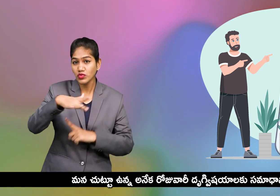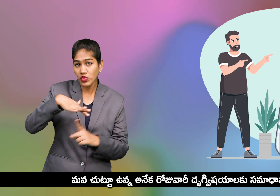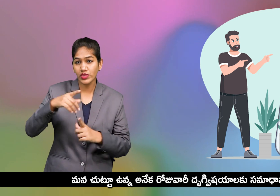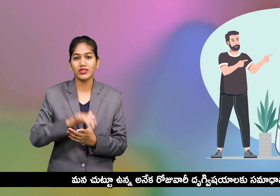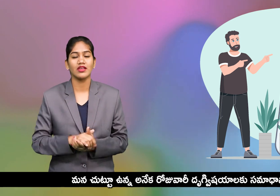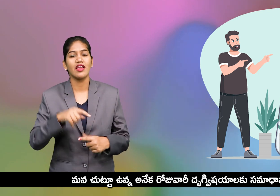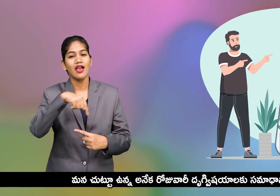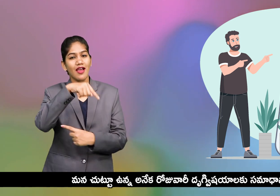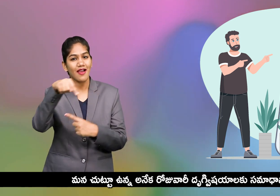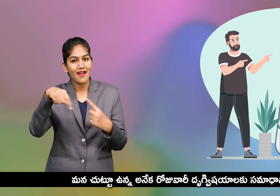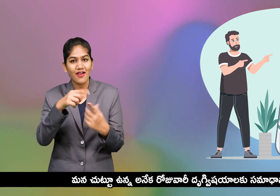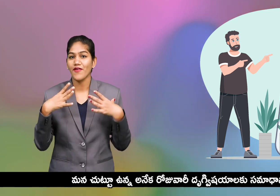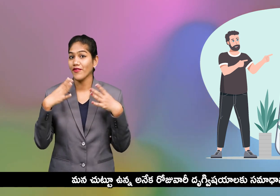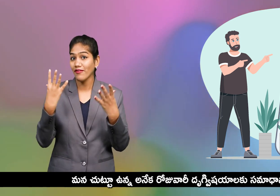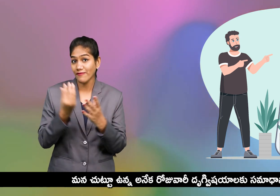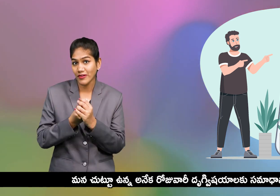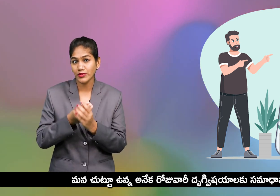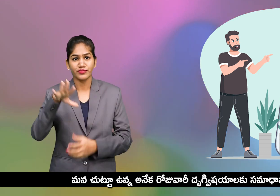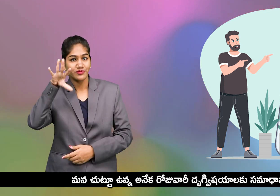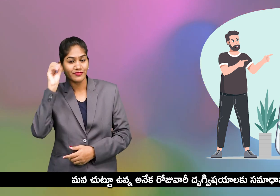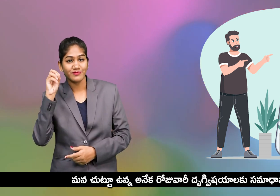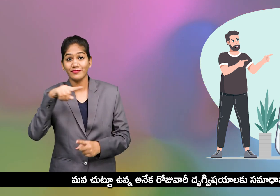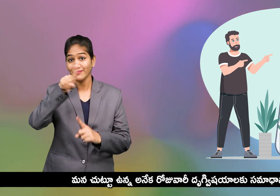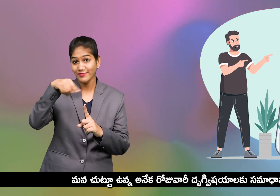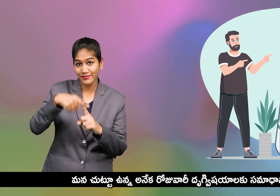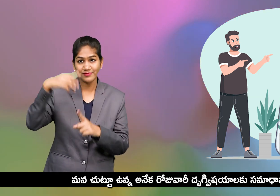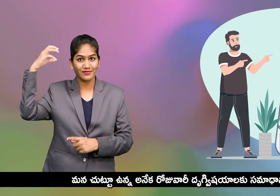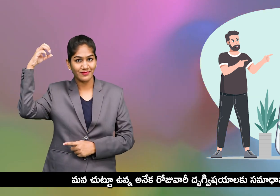రోజువారీ దృగ్విషయాలకు సమాధానాలను కనుగొంటాము.